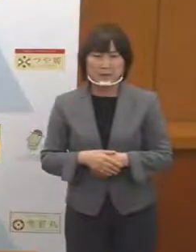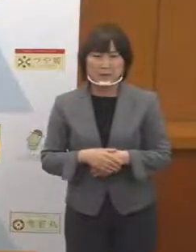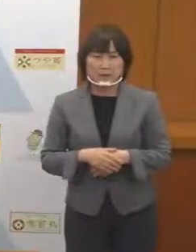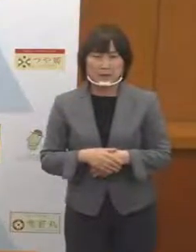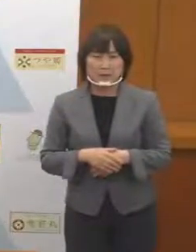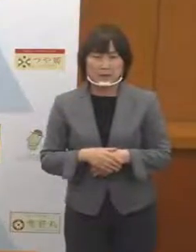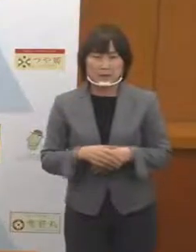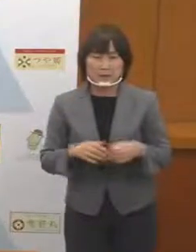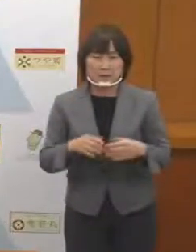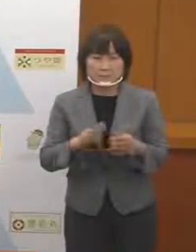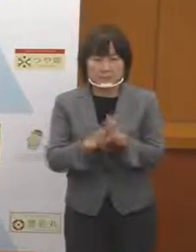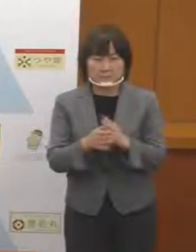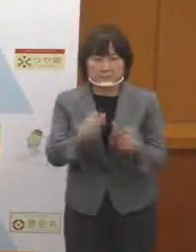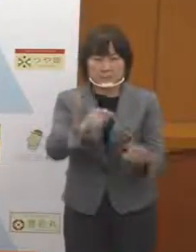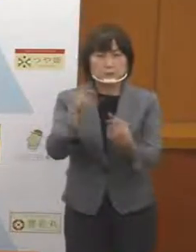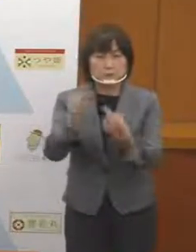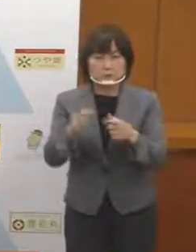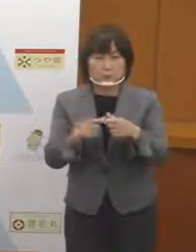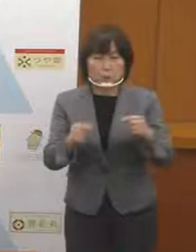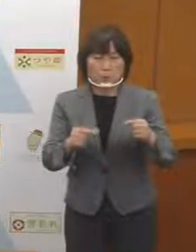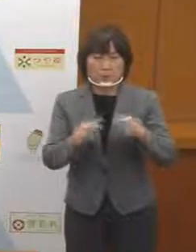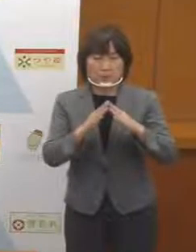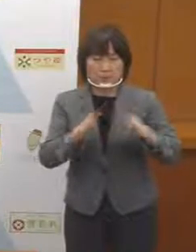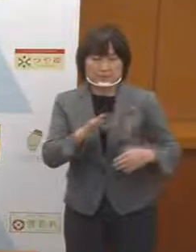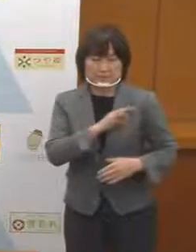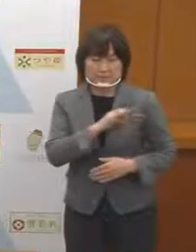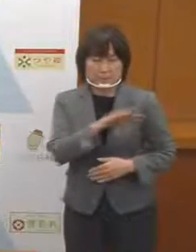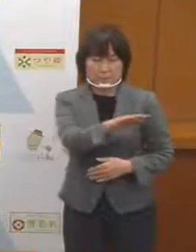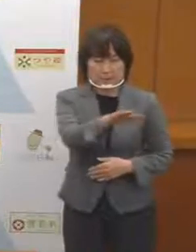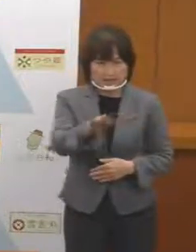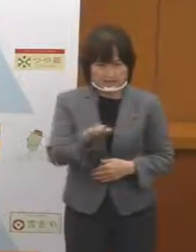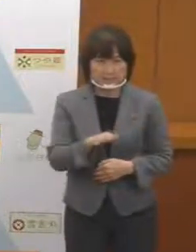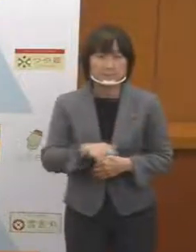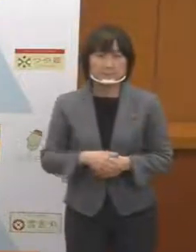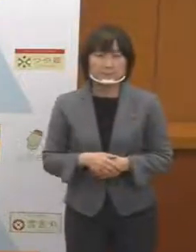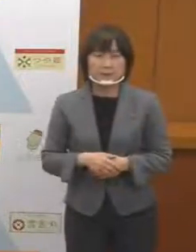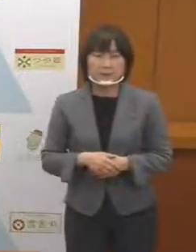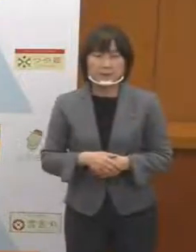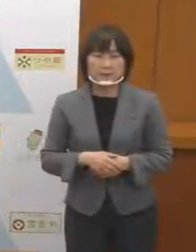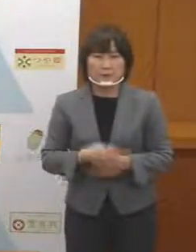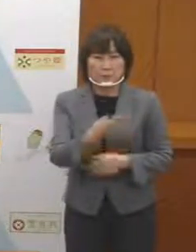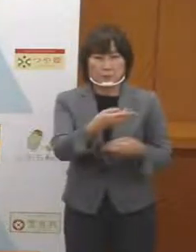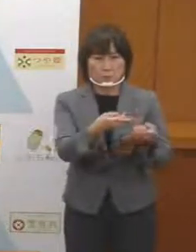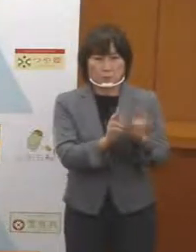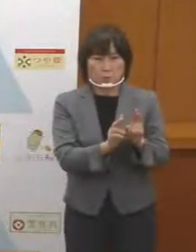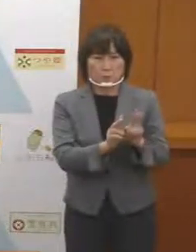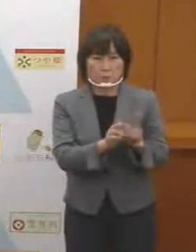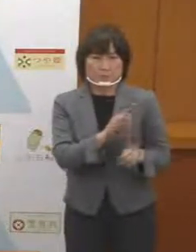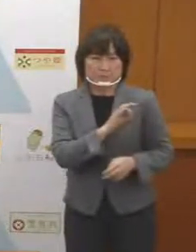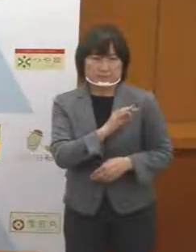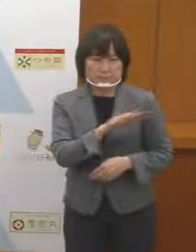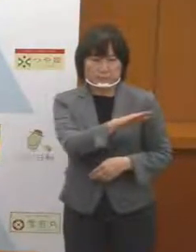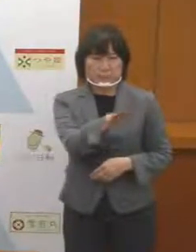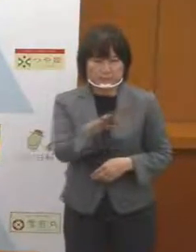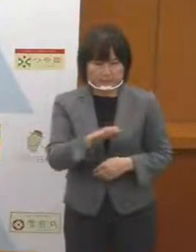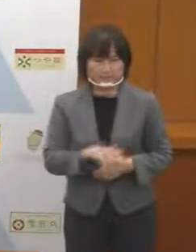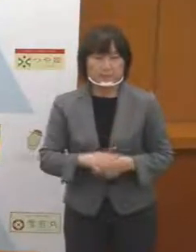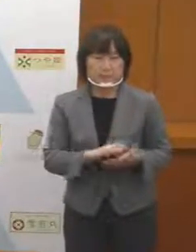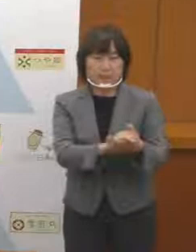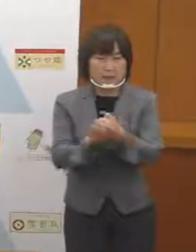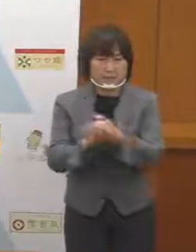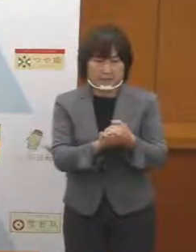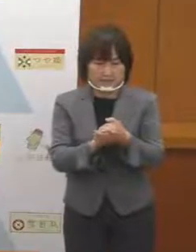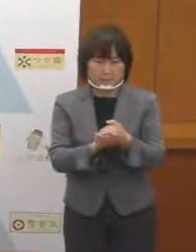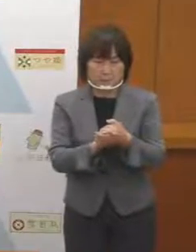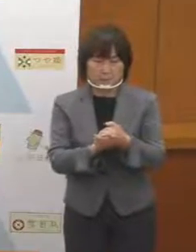の国会議員の先生方は与党の先生方とのですね連携は